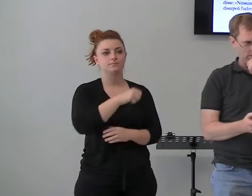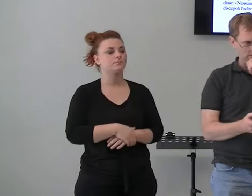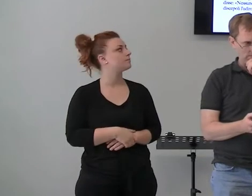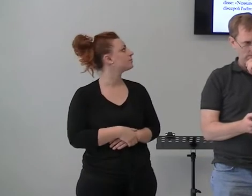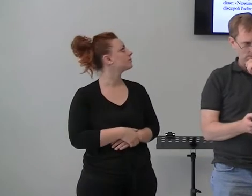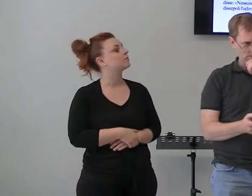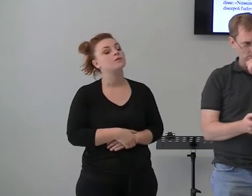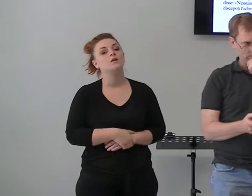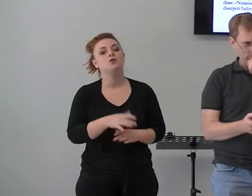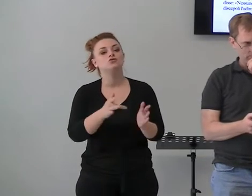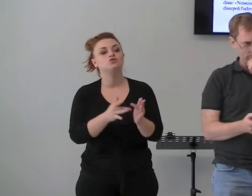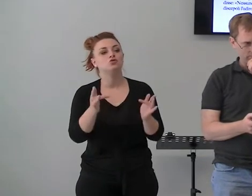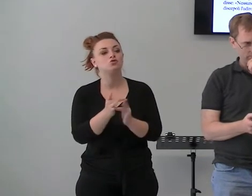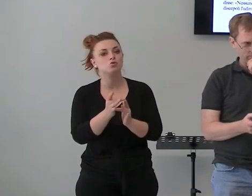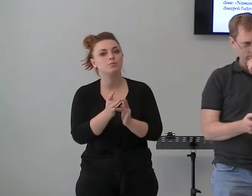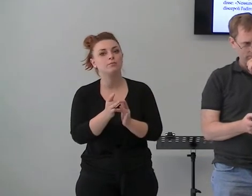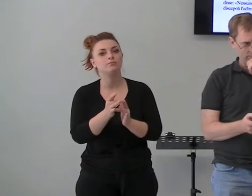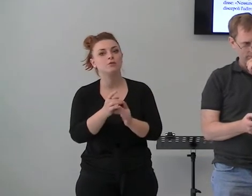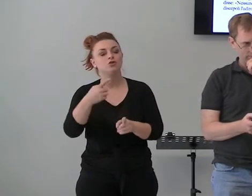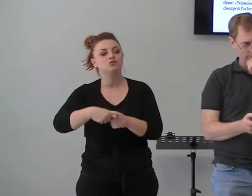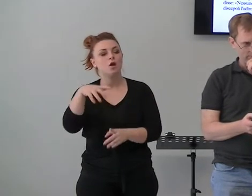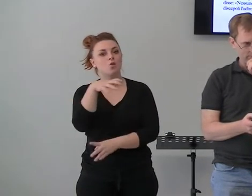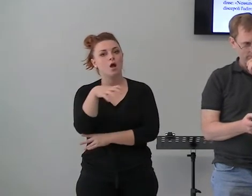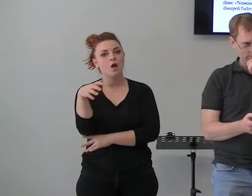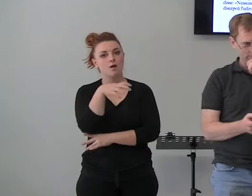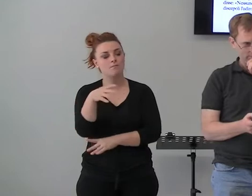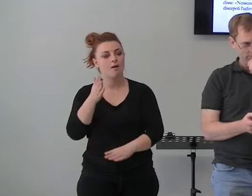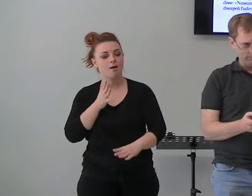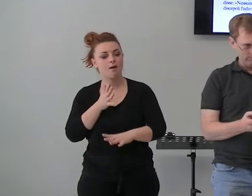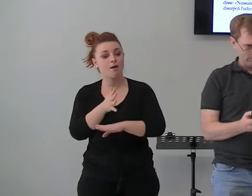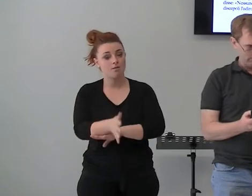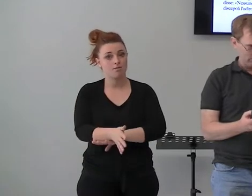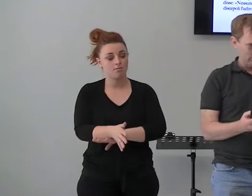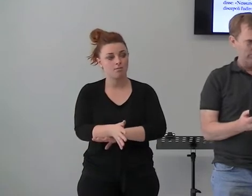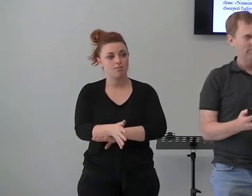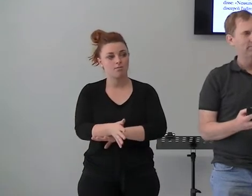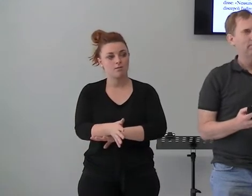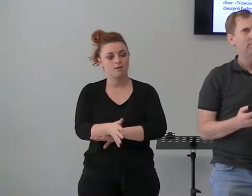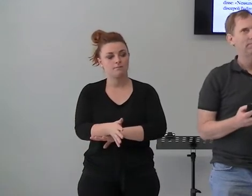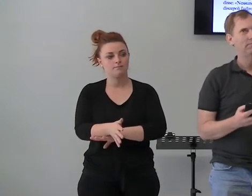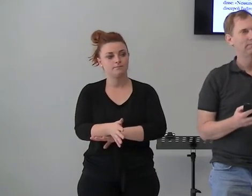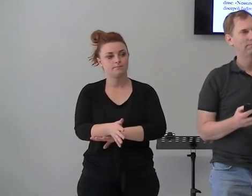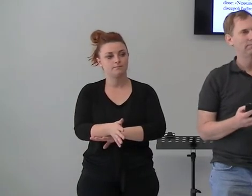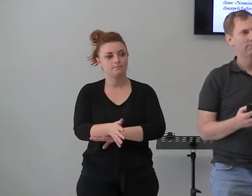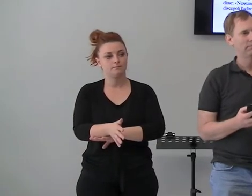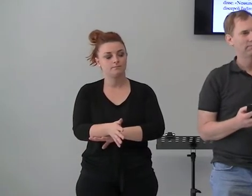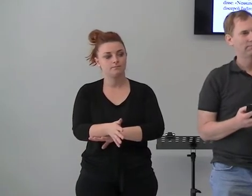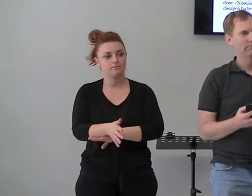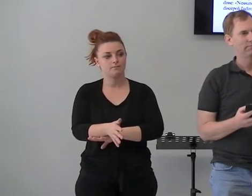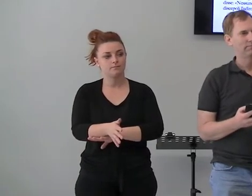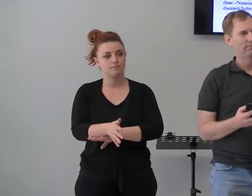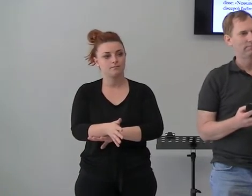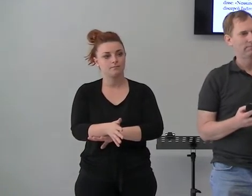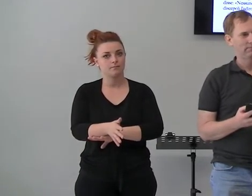Tempio. E dopo aver osservato bene ogni cosa, essendo ormai tardi,